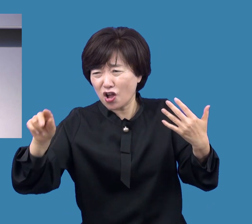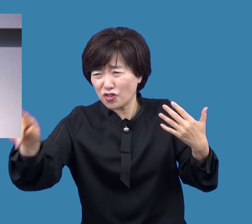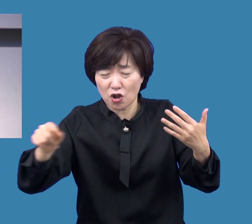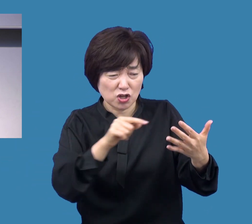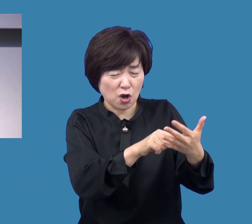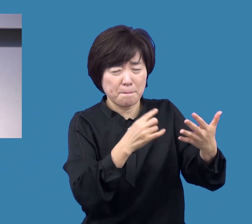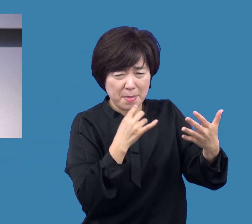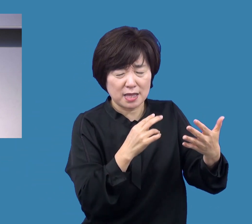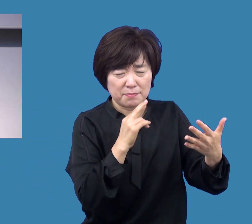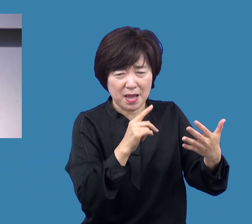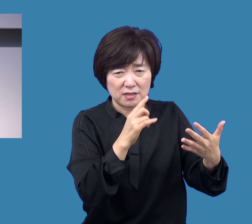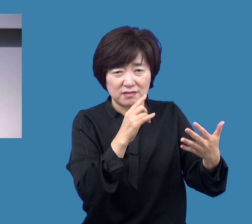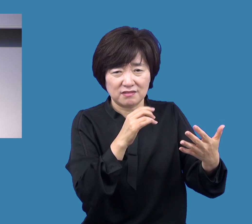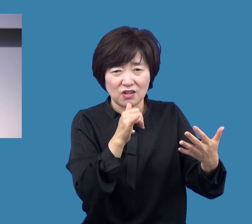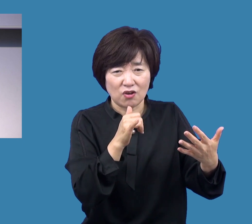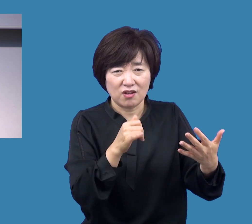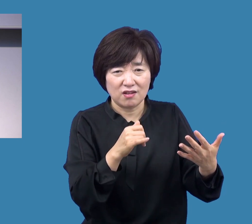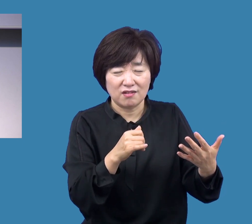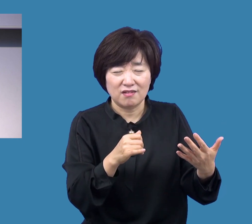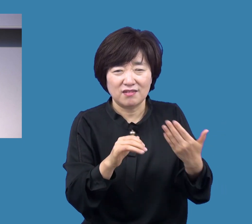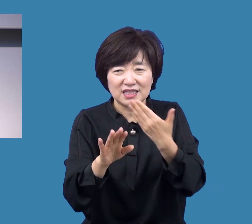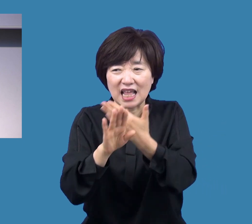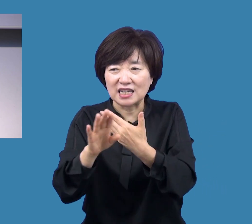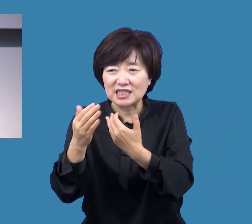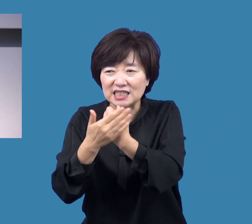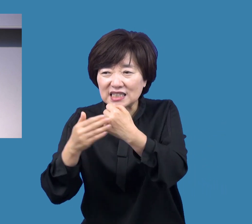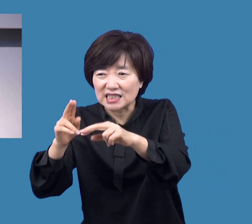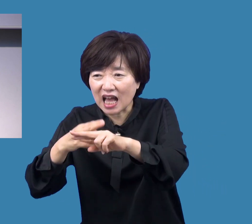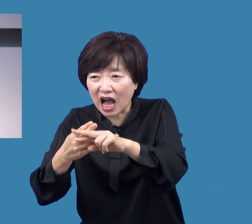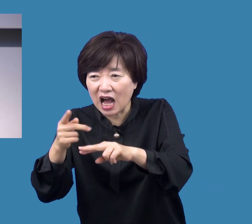틀렸거나 아니면 다른 은사를